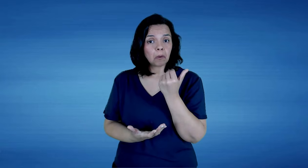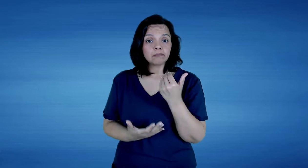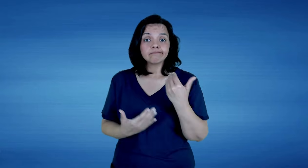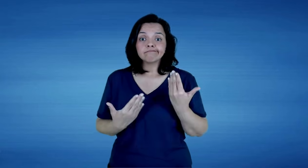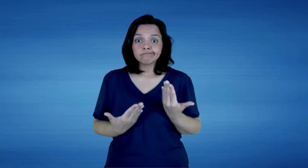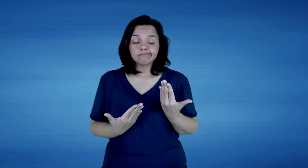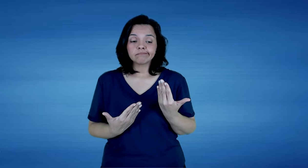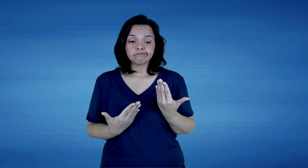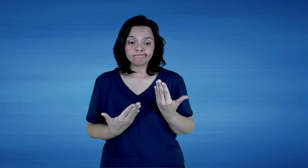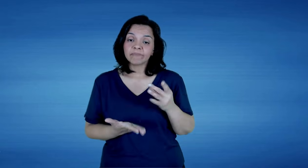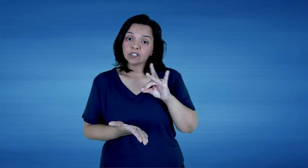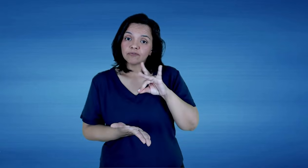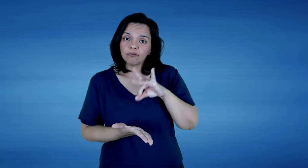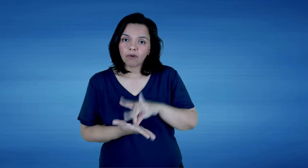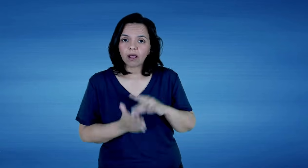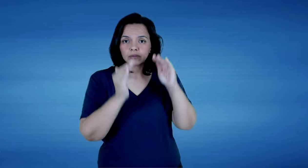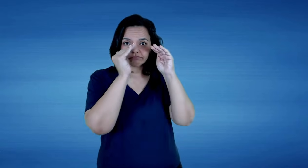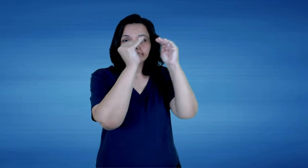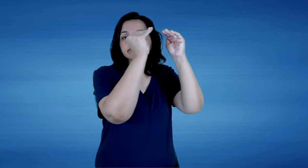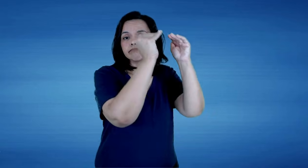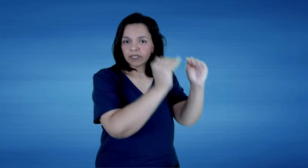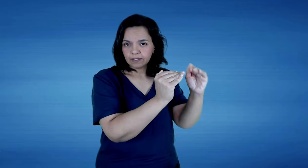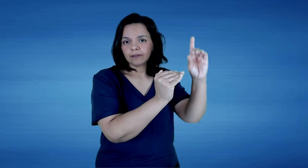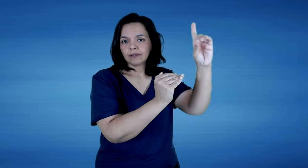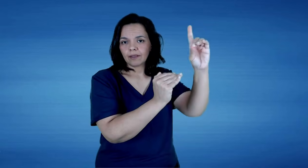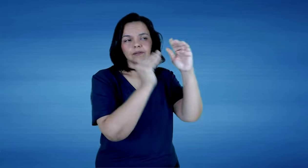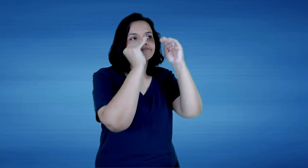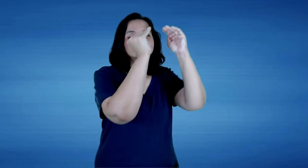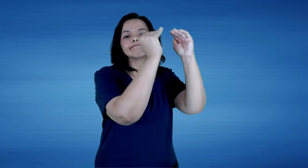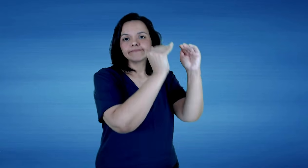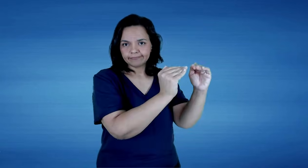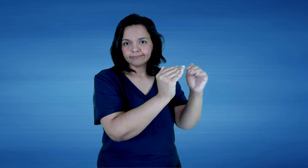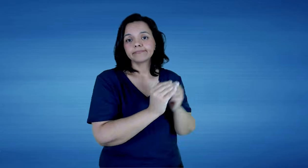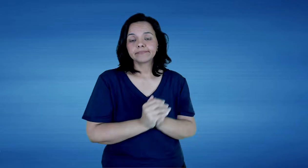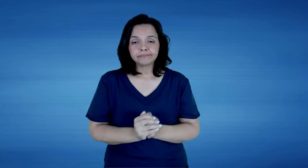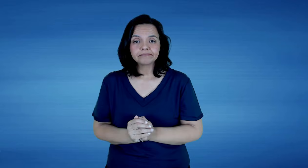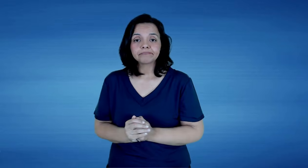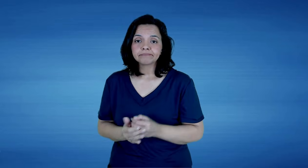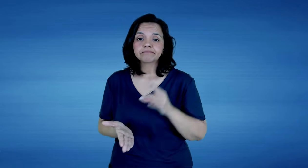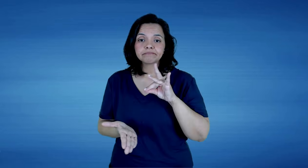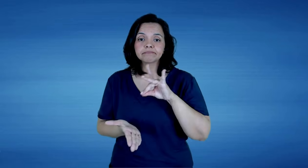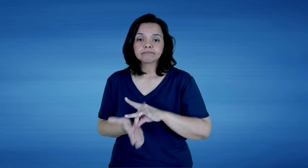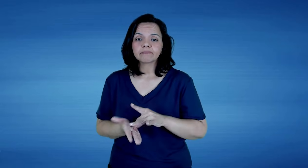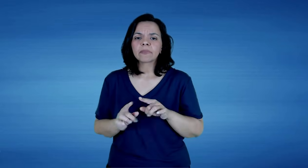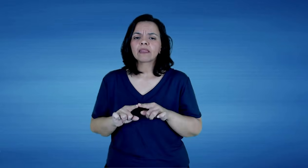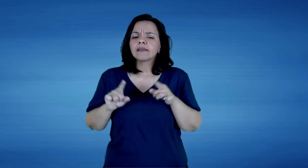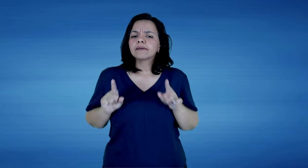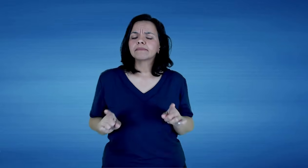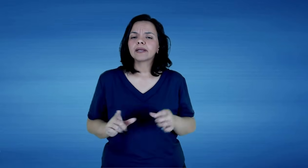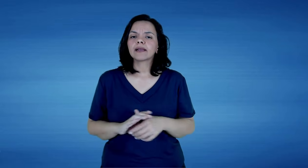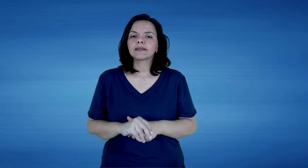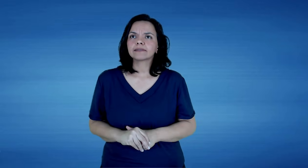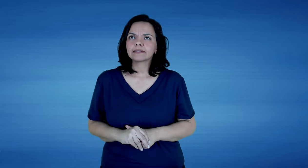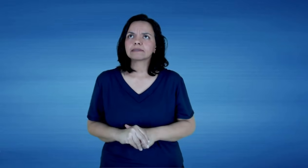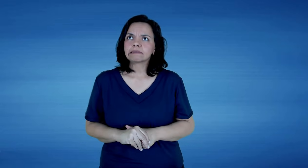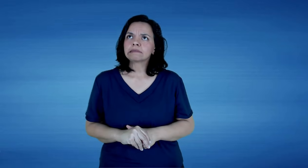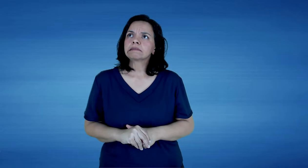Eva realmente ponderou, decidiu comer e desobedeceu a Deus. Isso é uma verdade.